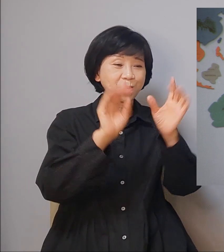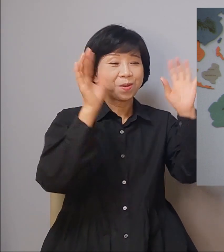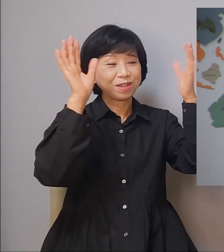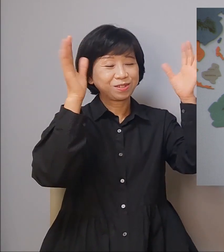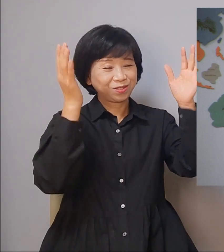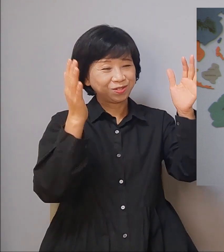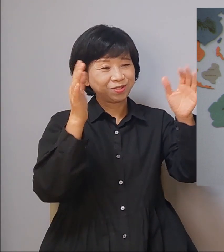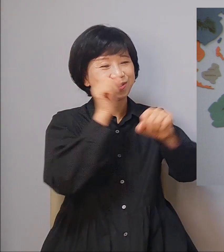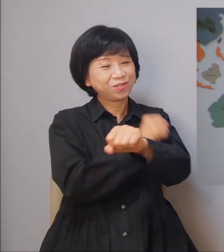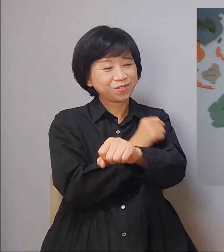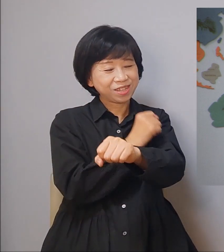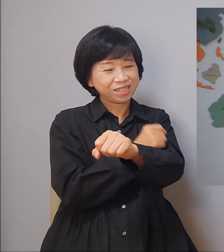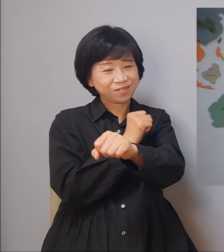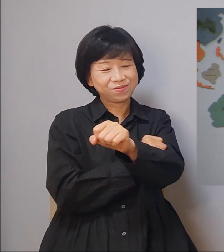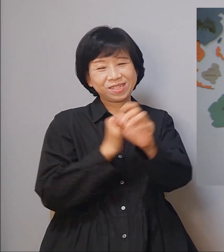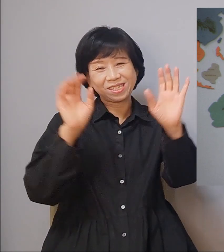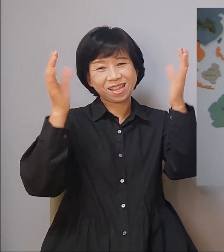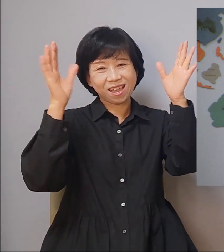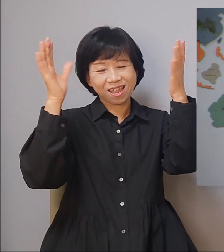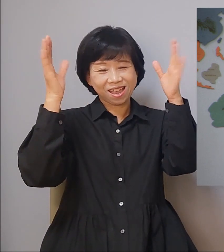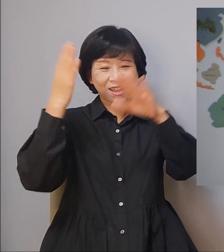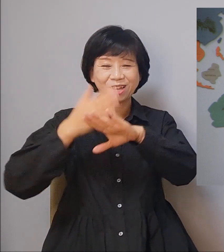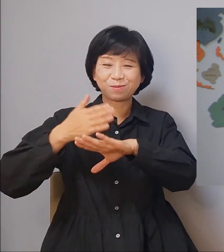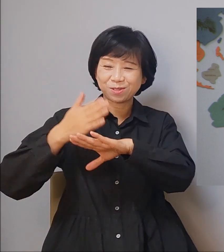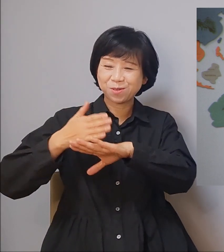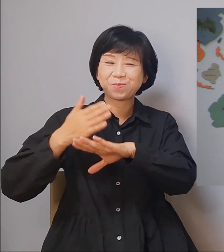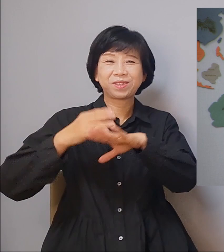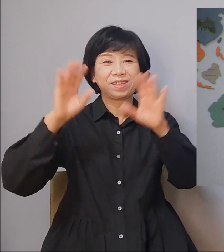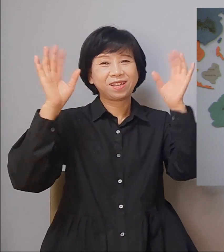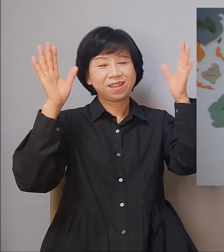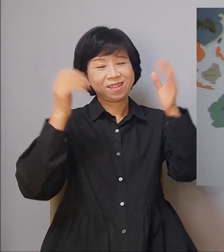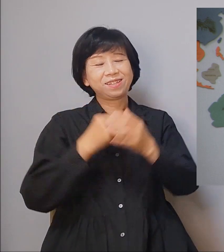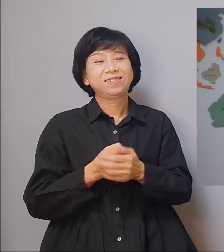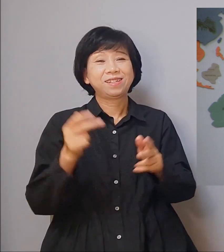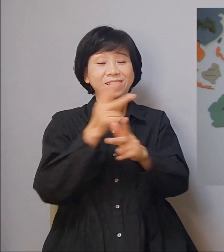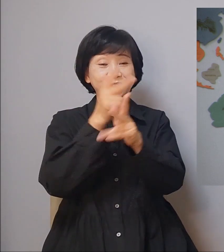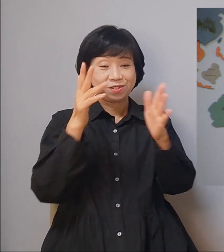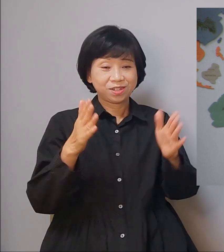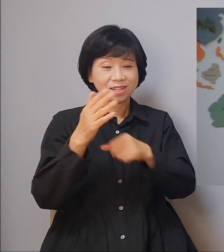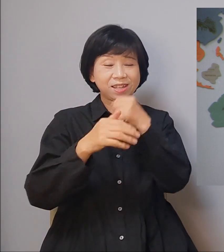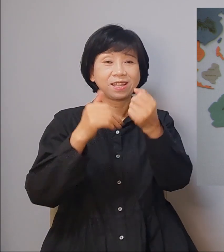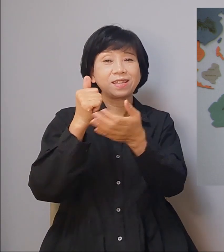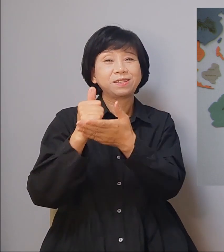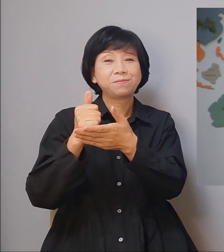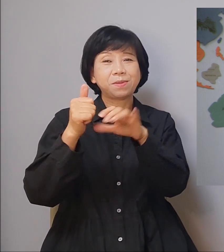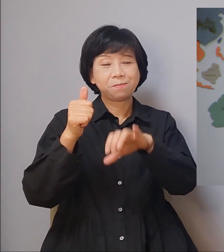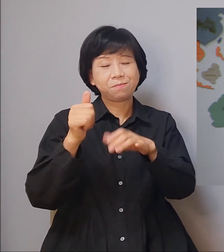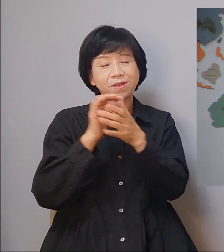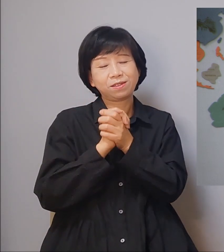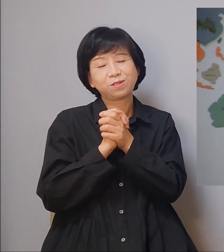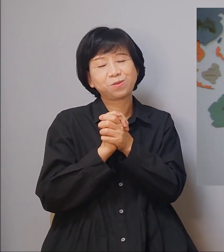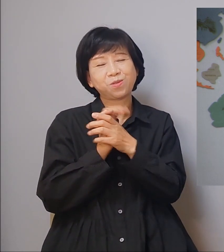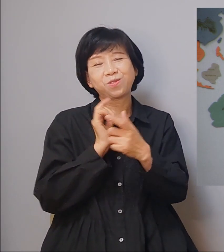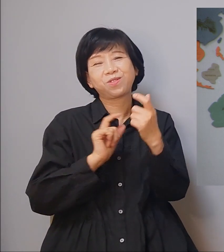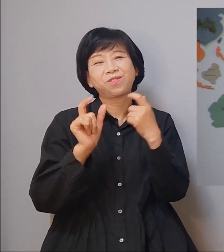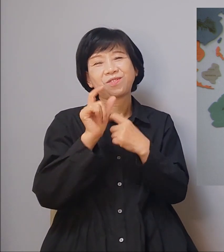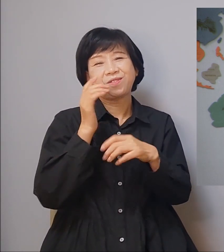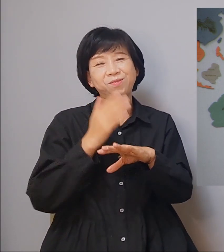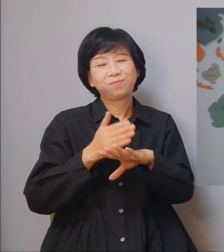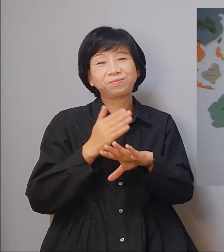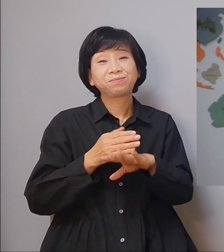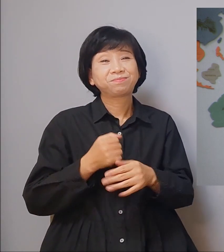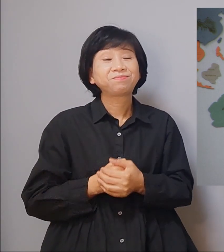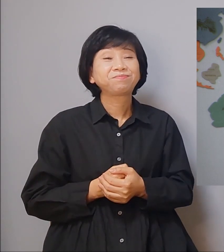한번 하겠습니다. 네, 감사합니다. 3주간 동안 또 하나님 앞에 기도하게 돼서 너무